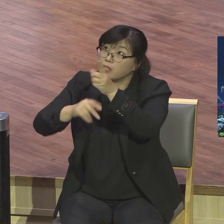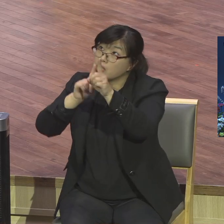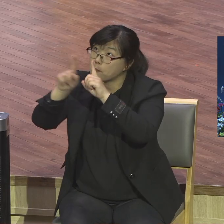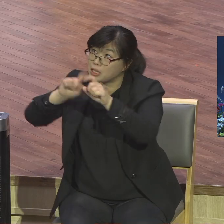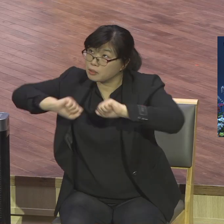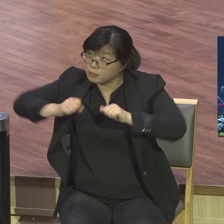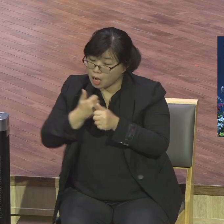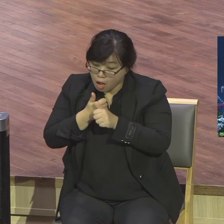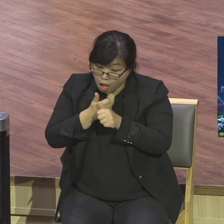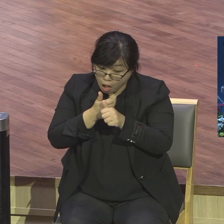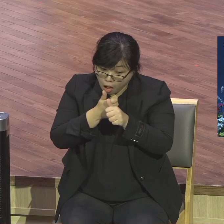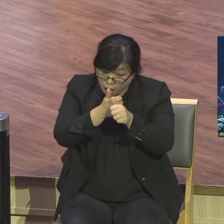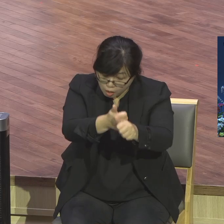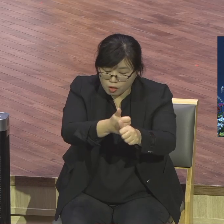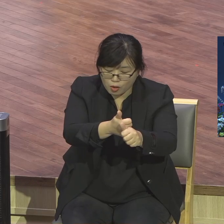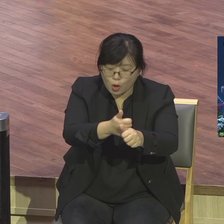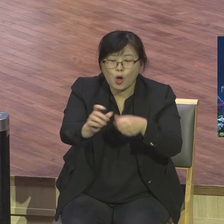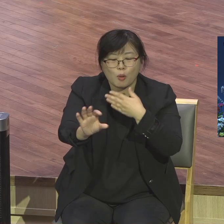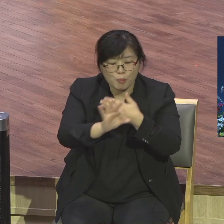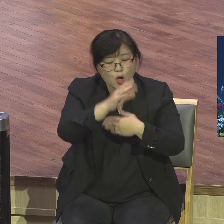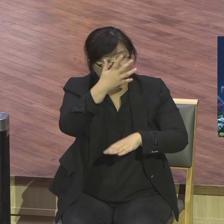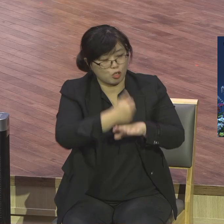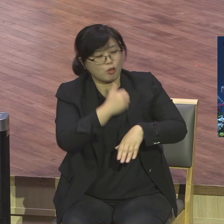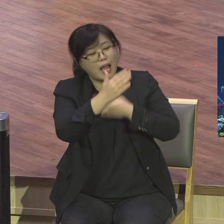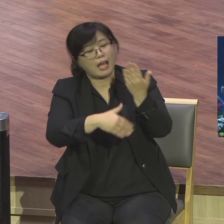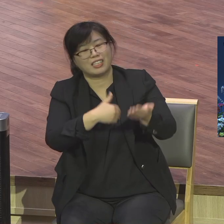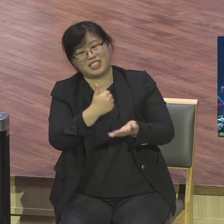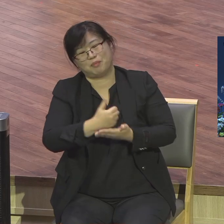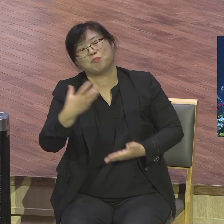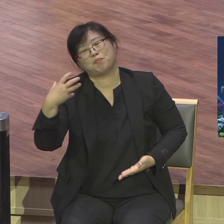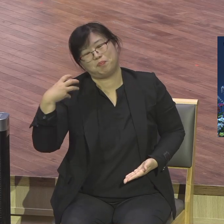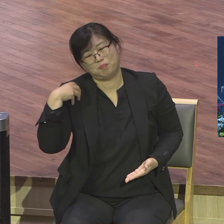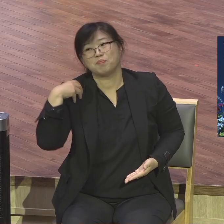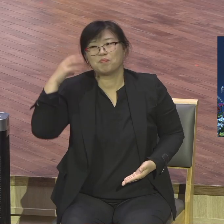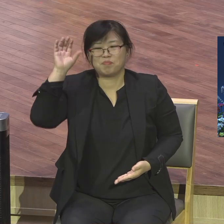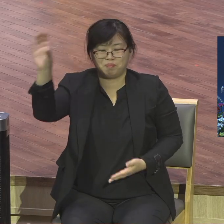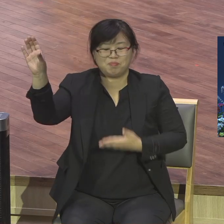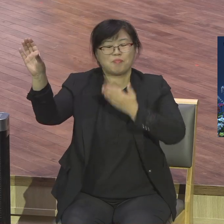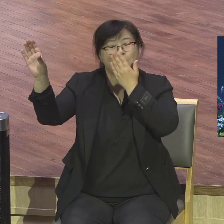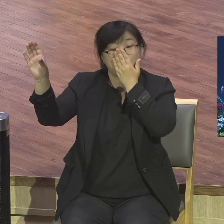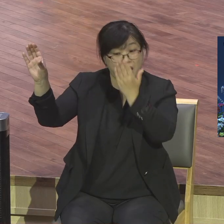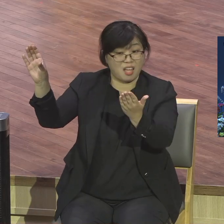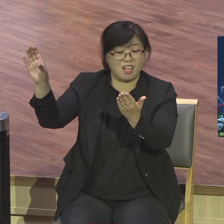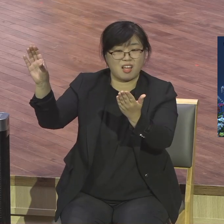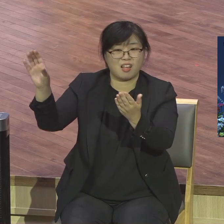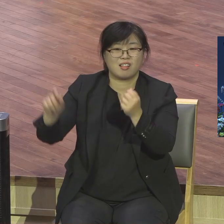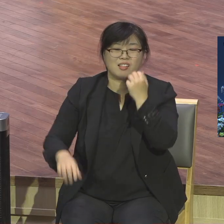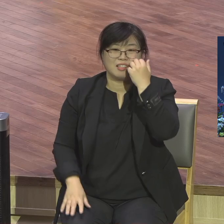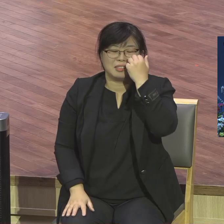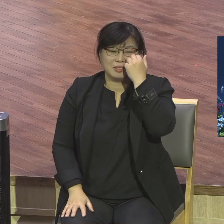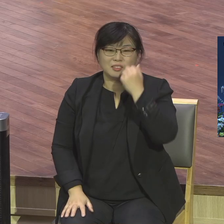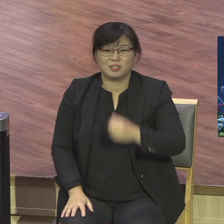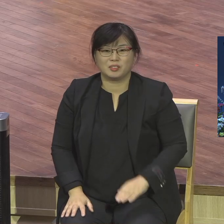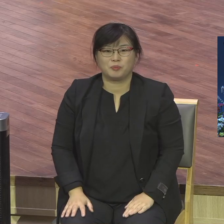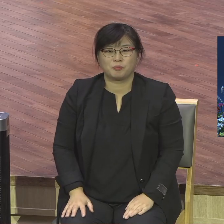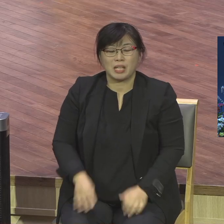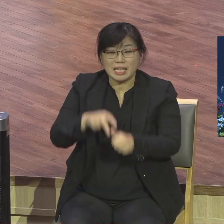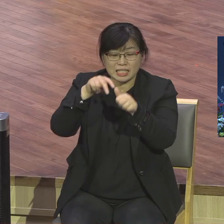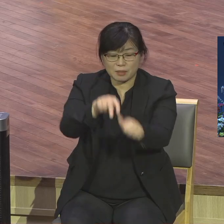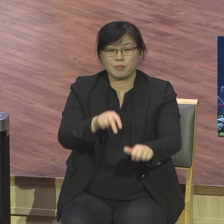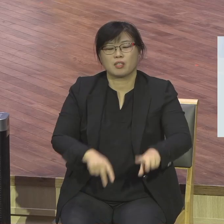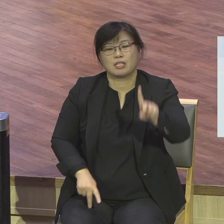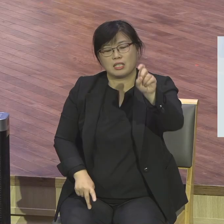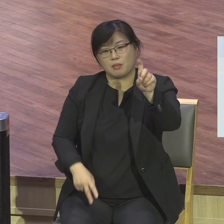책임 신명기 11장 13절로 15절을 보면 이 사실을 밝히고 있어요 신명기 11장